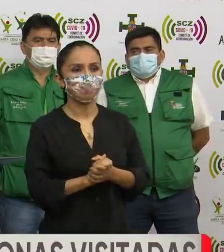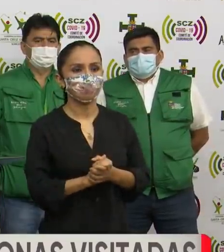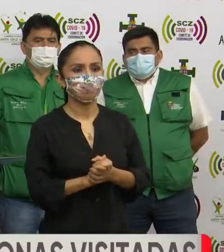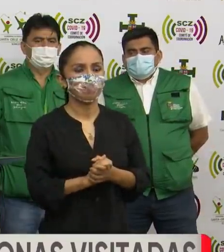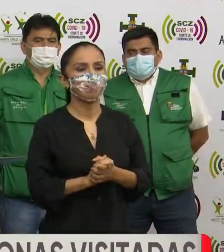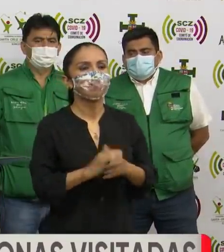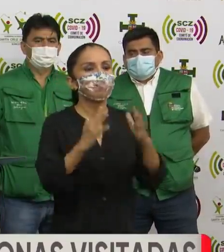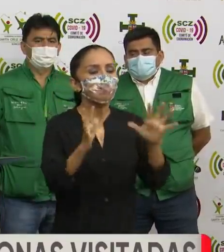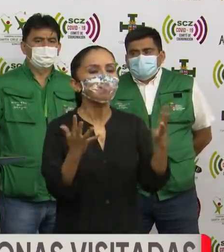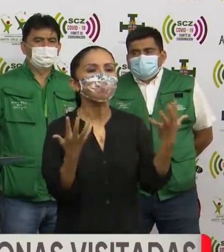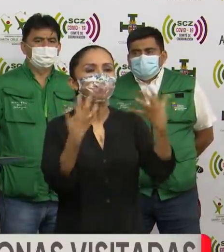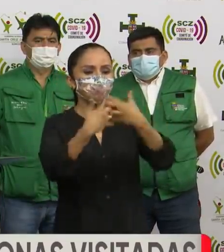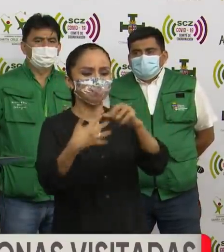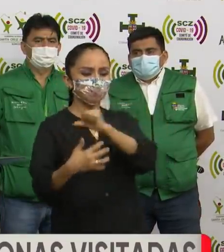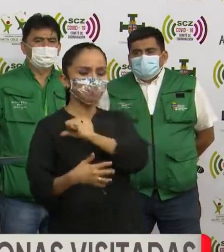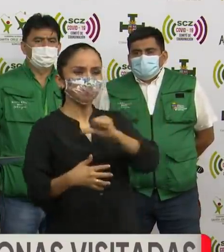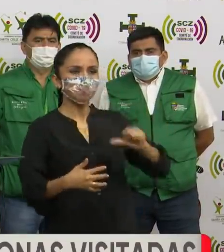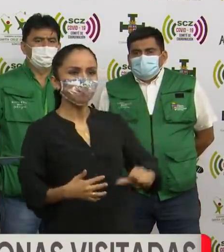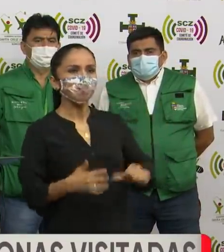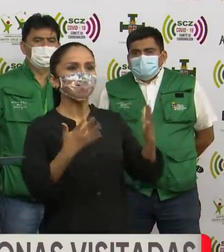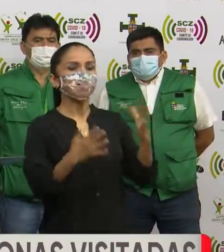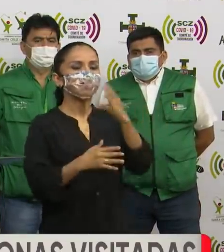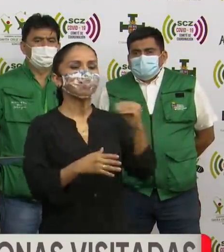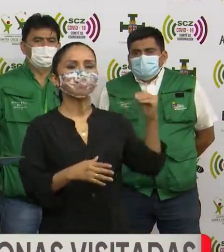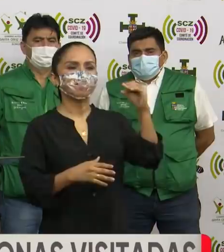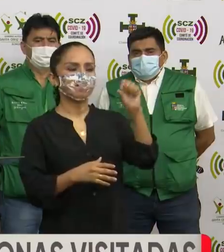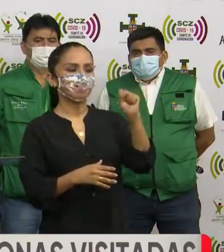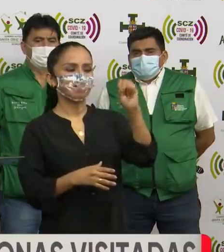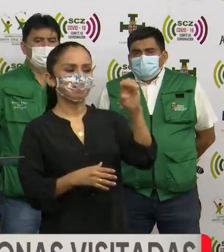que han sido coordinadas por la Alcaldía Municipal y el CEDES.